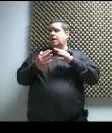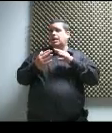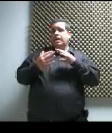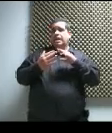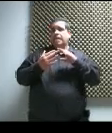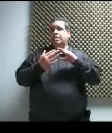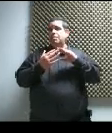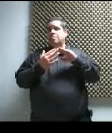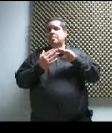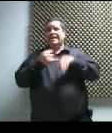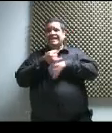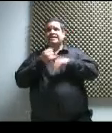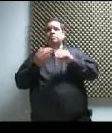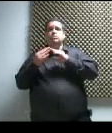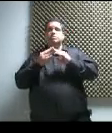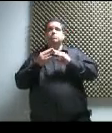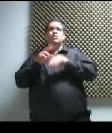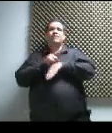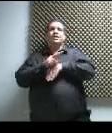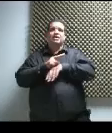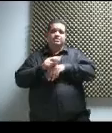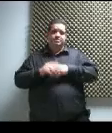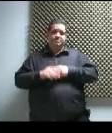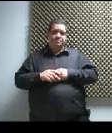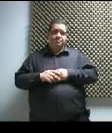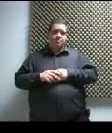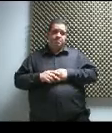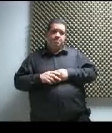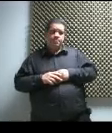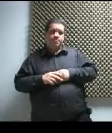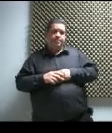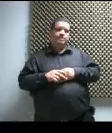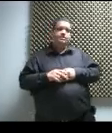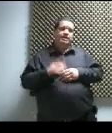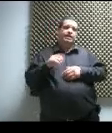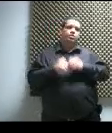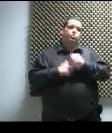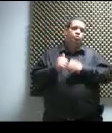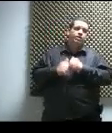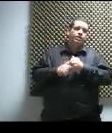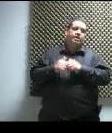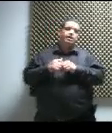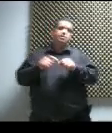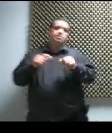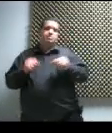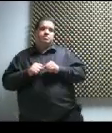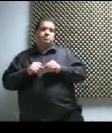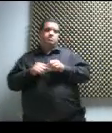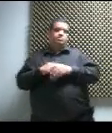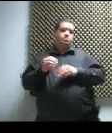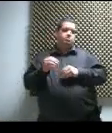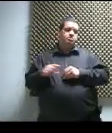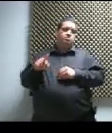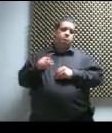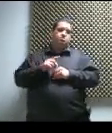hablando de levantar, y esto es un proceso también, literalmente casi de reconstruir espacios. Estábamos hablando, ¿verdad? Fuera del